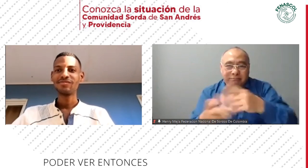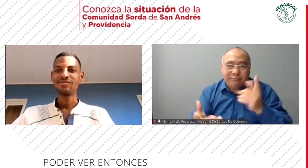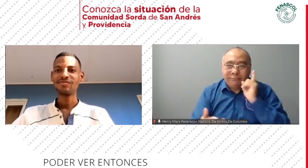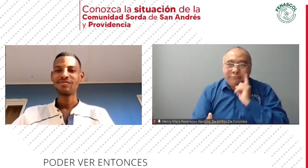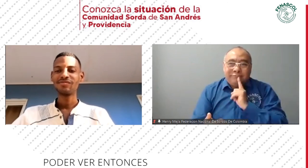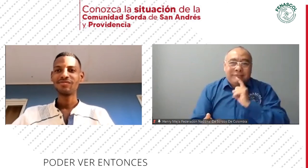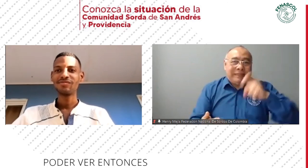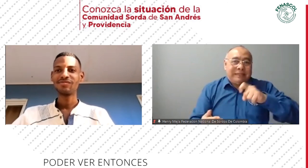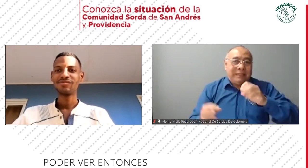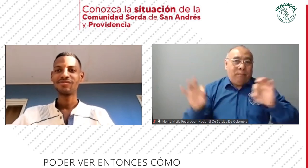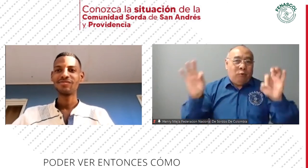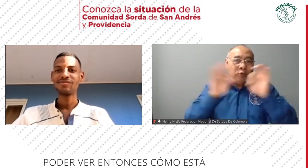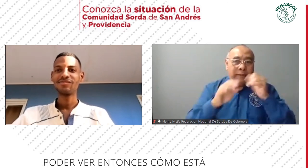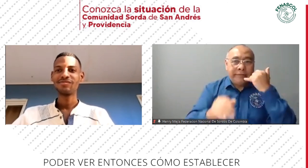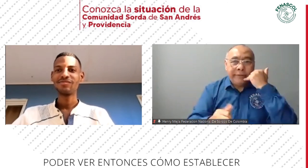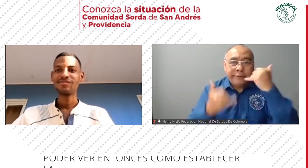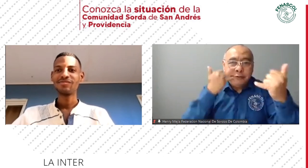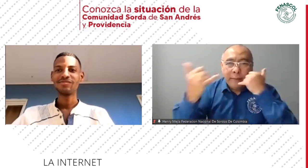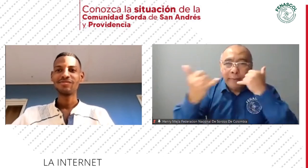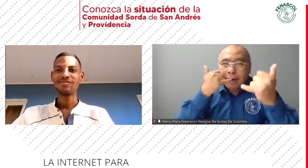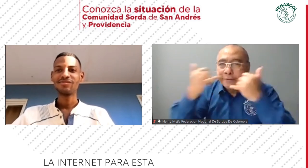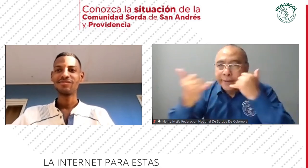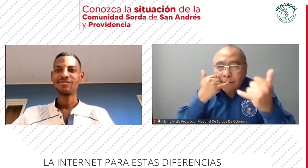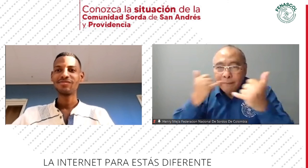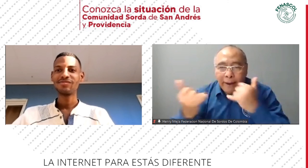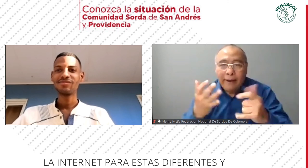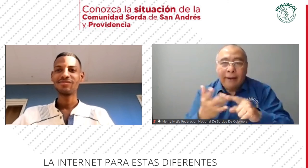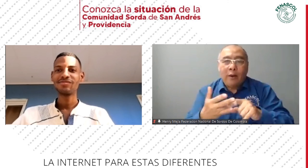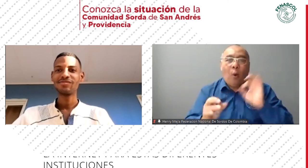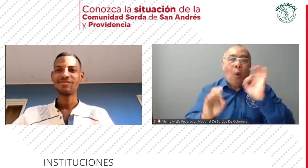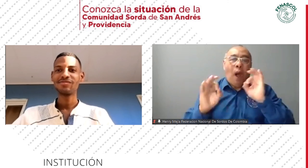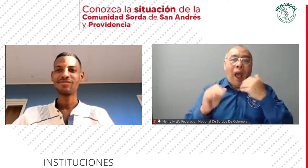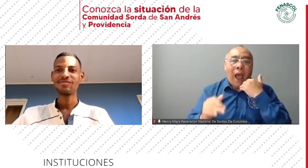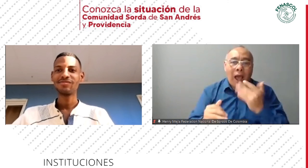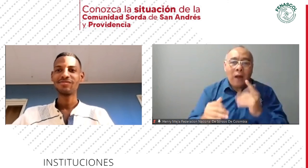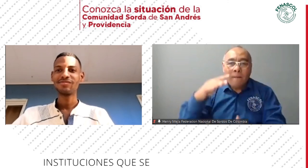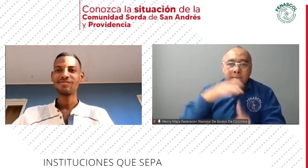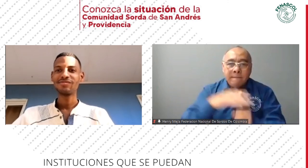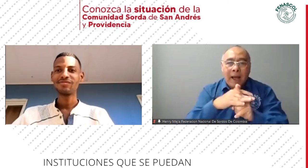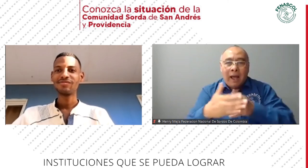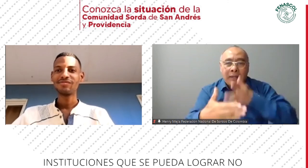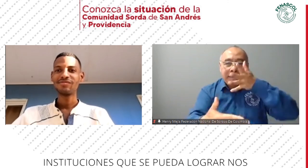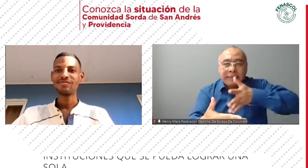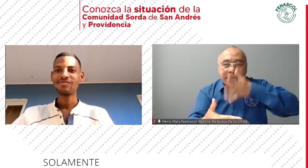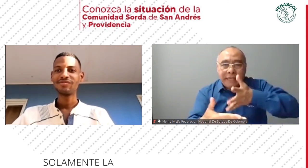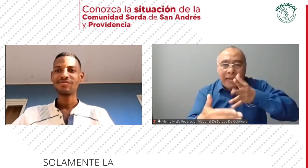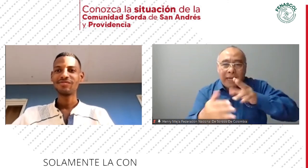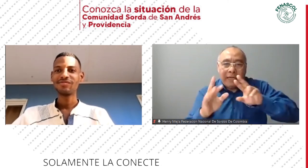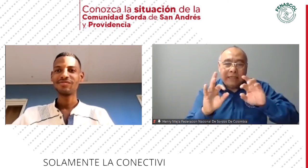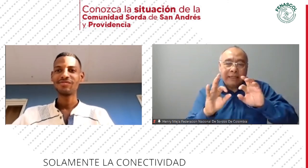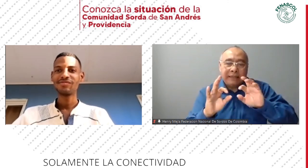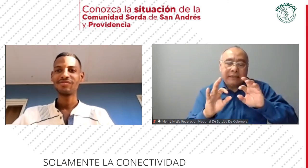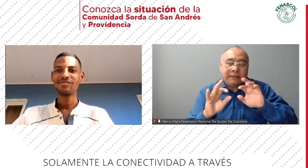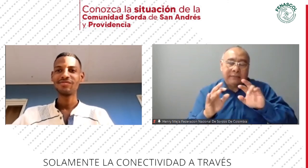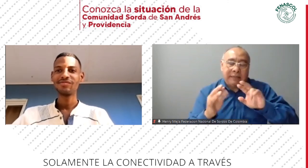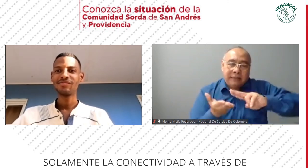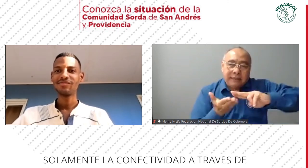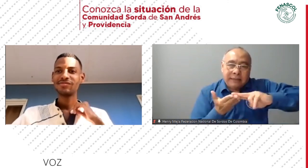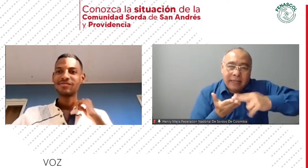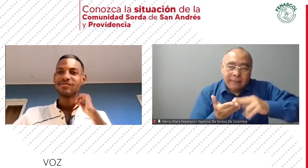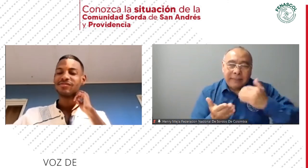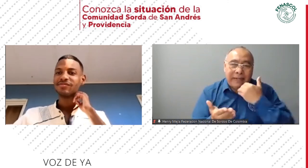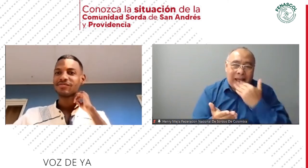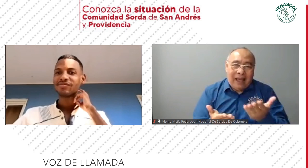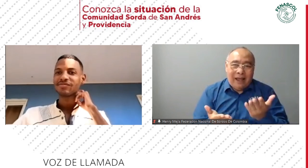entonces cómo establecer la internet para estas diferentes instituciones que se puedan lograr no solamente la conectividad a través de voz